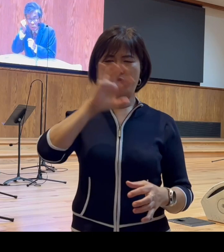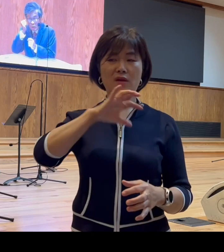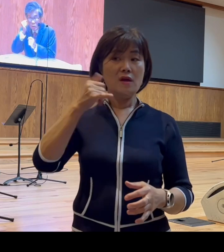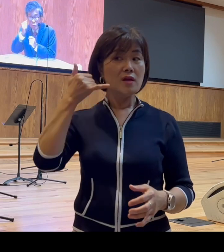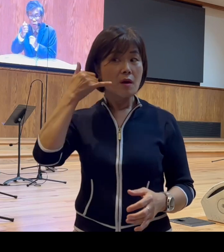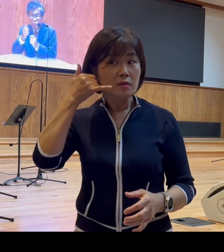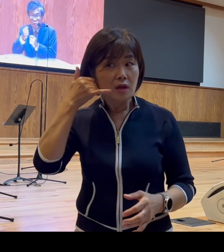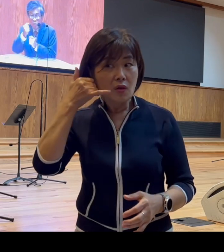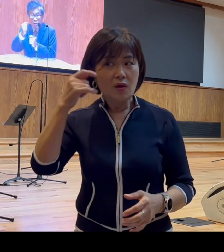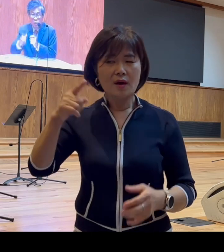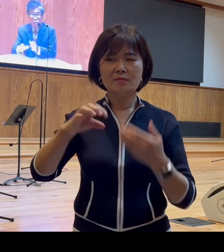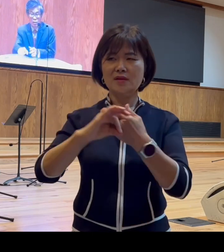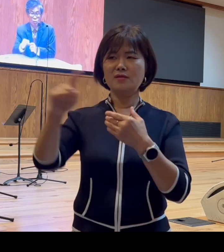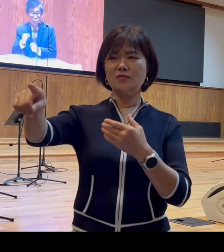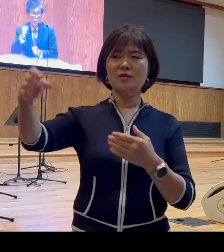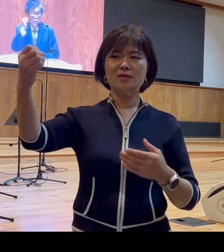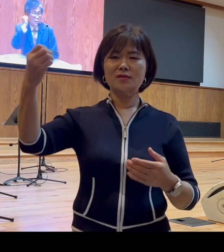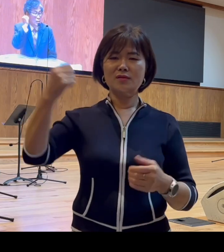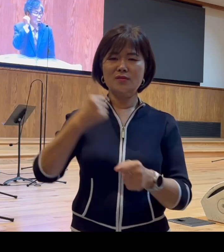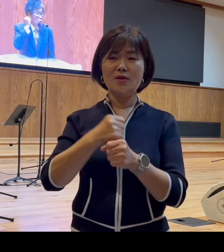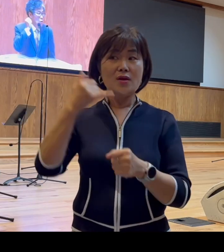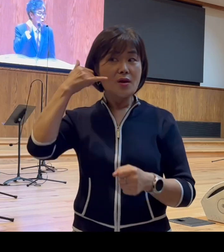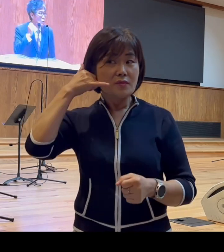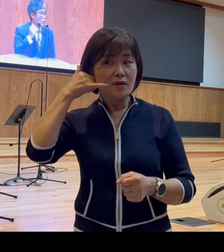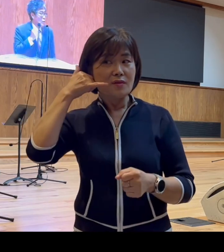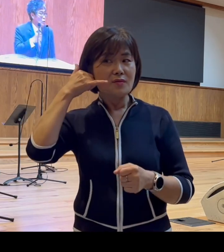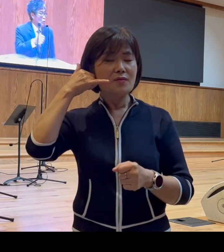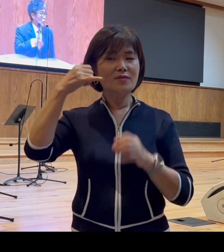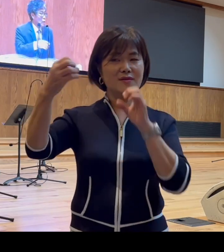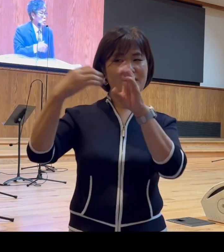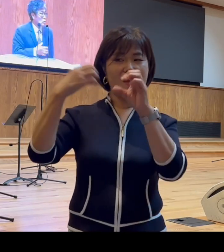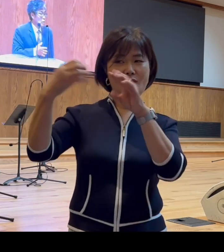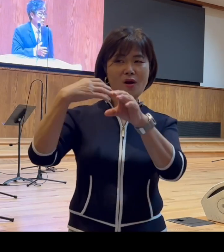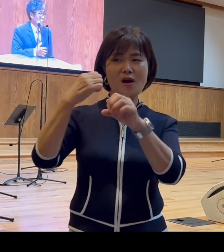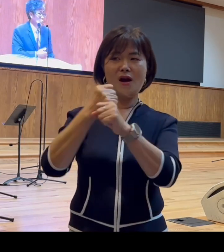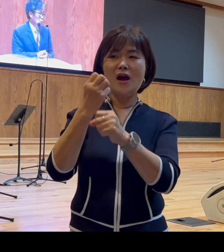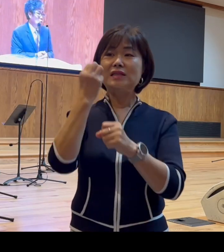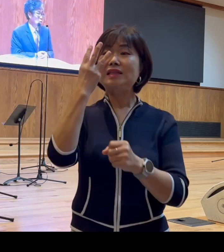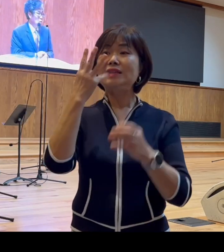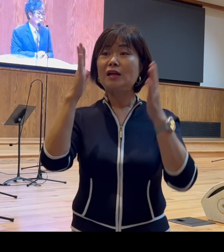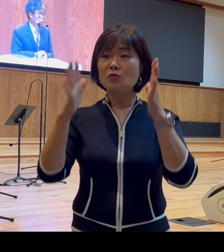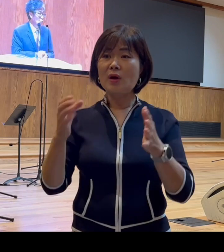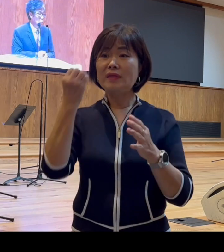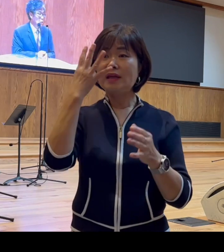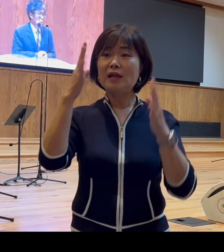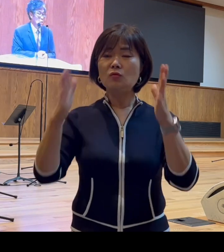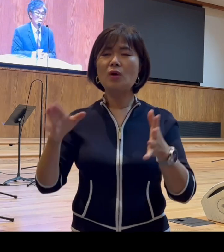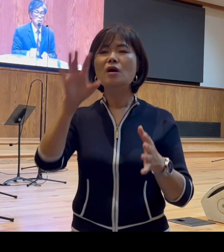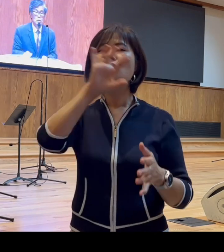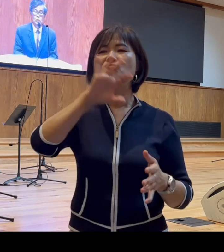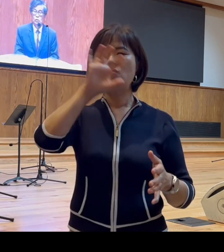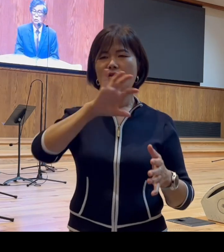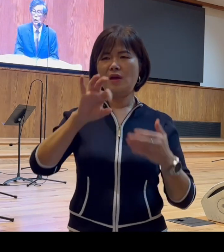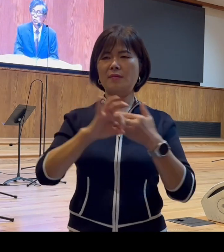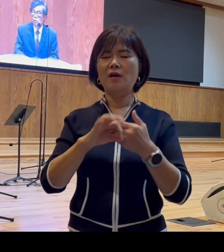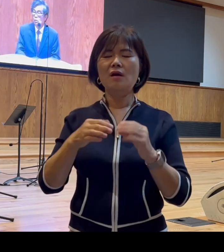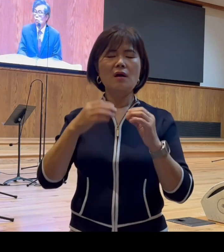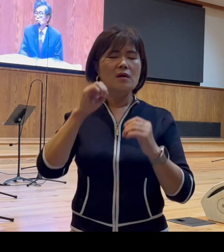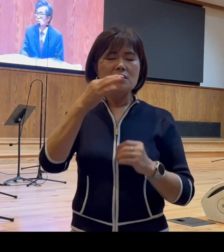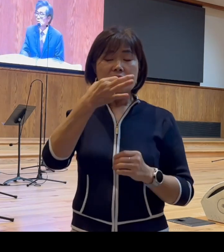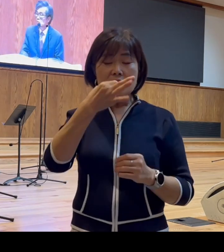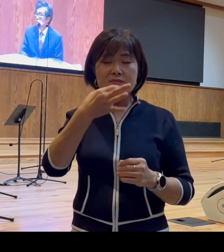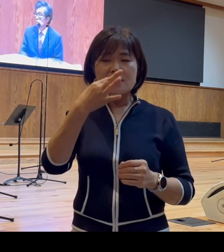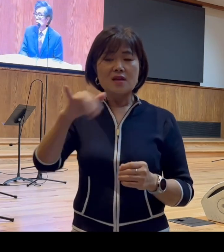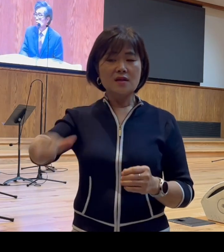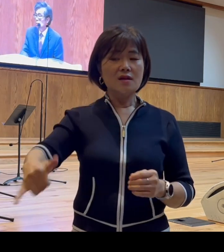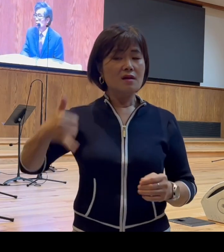해가지고 여보세요. 그럼 저쪽에서 여보세요. 그리고 이거를 한 석 달, 뭐 넉 달 이렇게 훈련하면은 간신히 전화를 받거나 걸